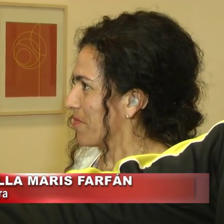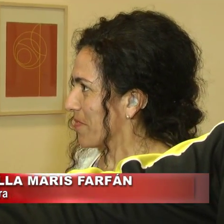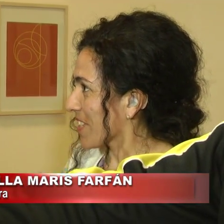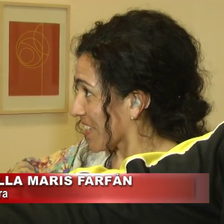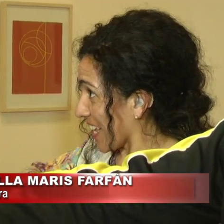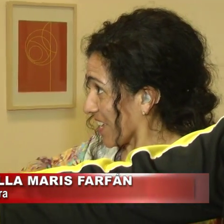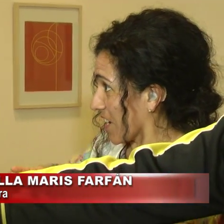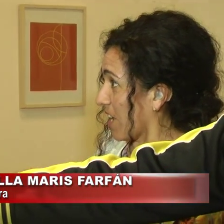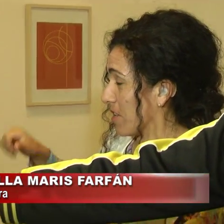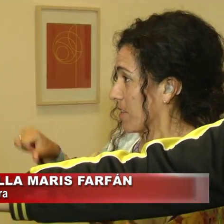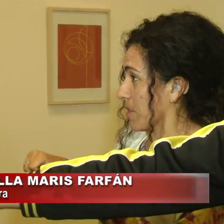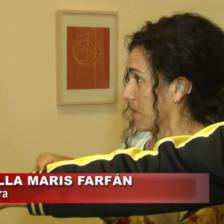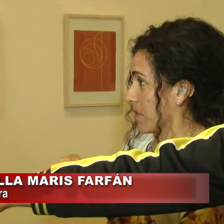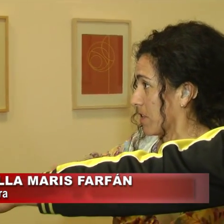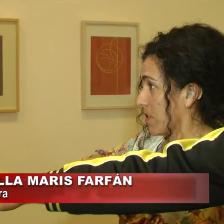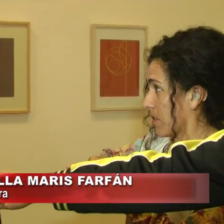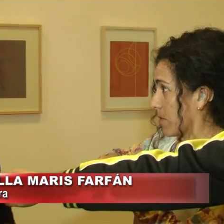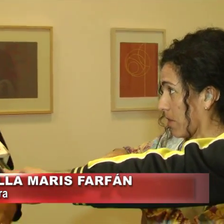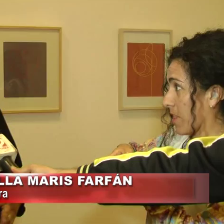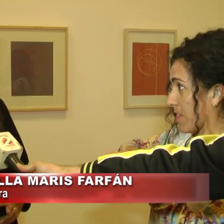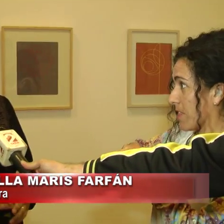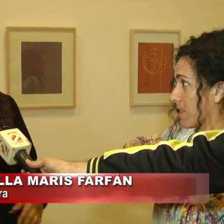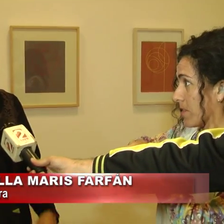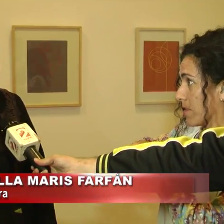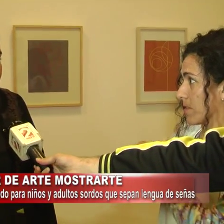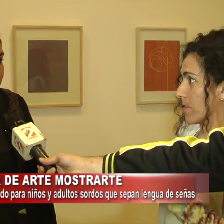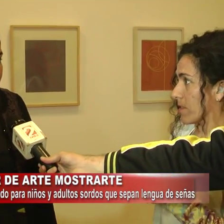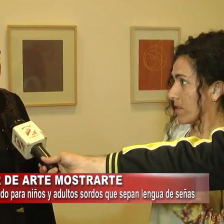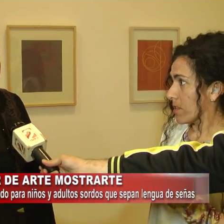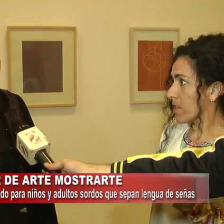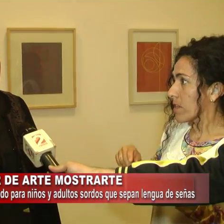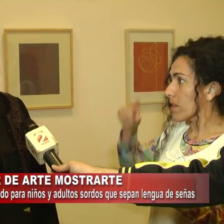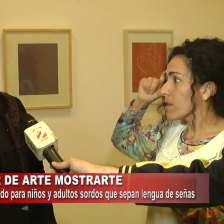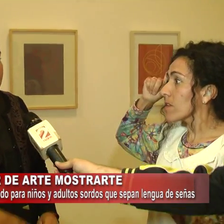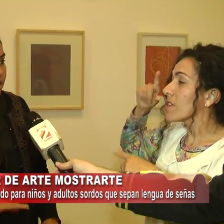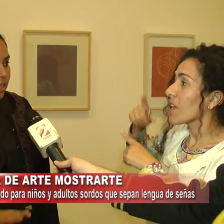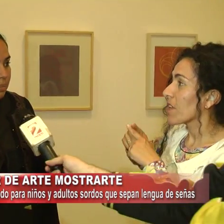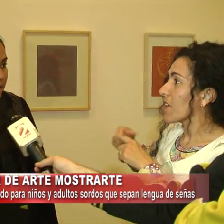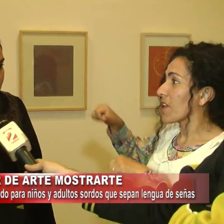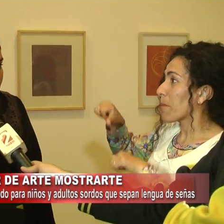Sí, diferentes pinturas, diferentes cosas para el taller. Y ella enseña desde el principio.